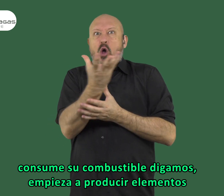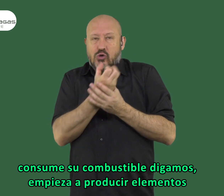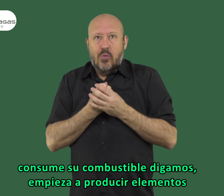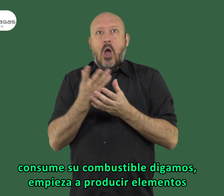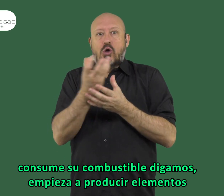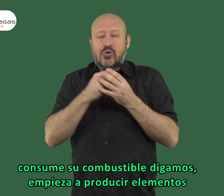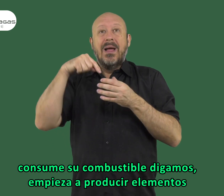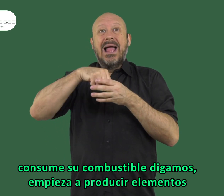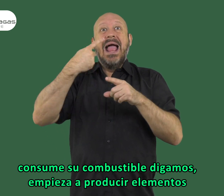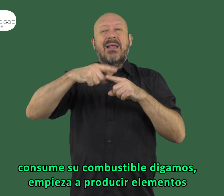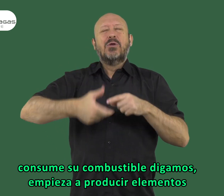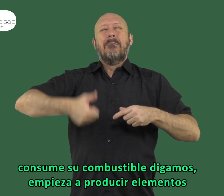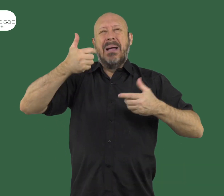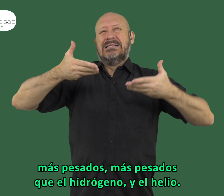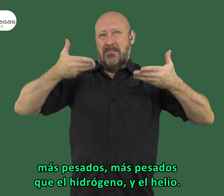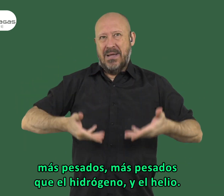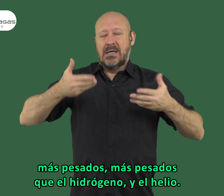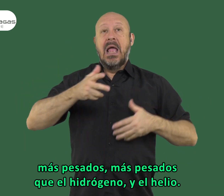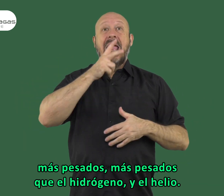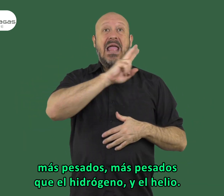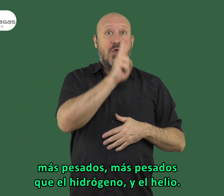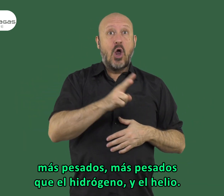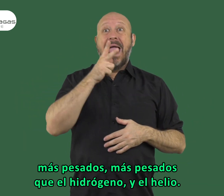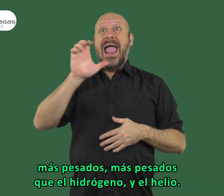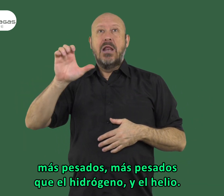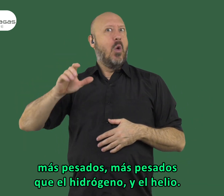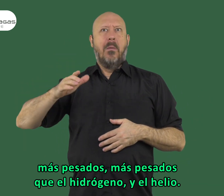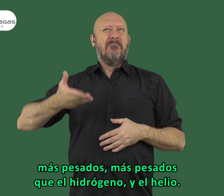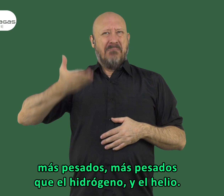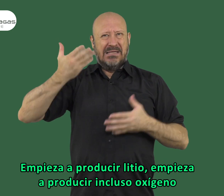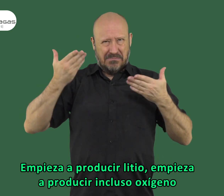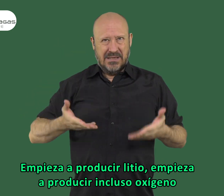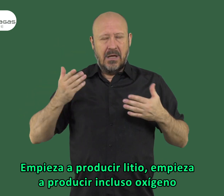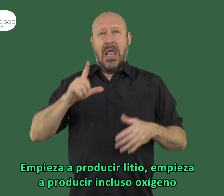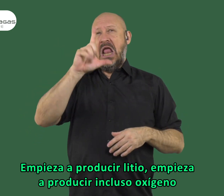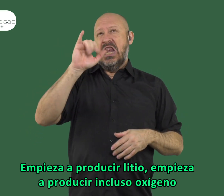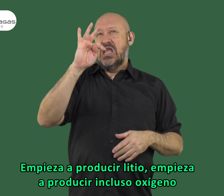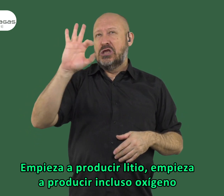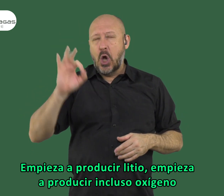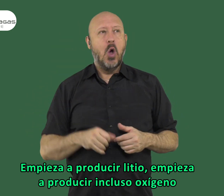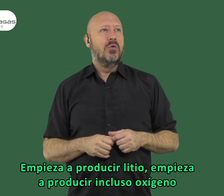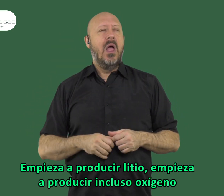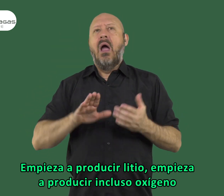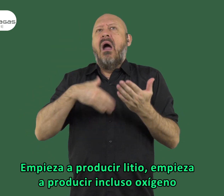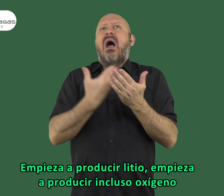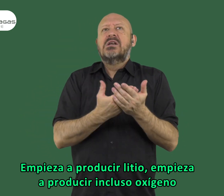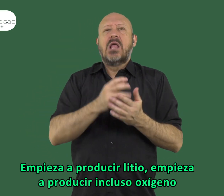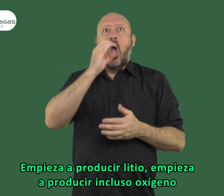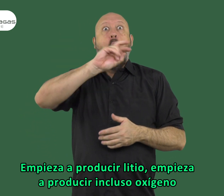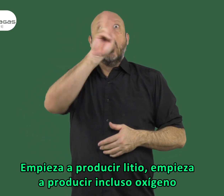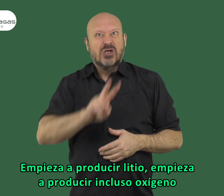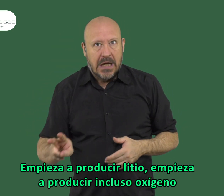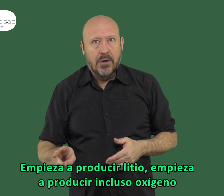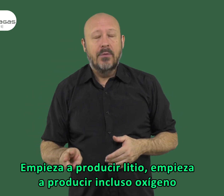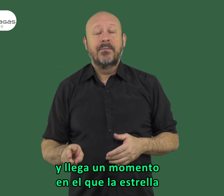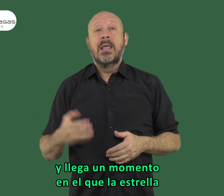Empieza a producir elementos más pesados que el hidrógeno y el helio. Empieza a producir litio, empieza a producir